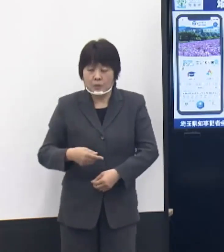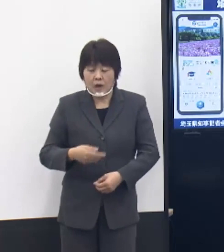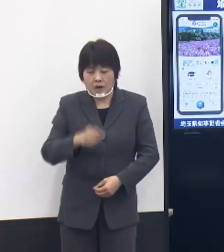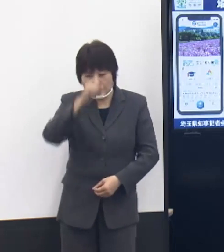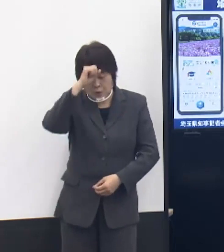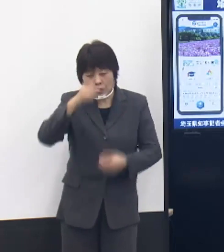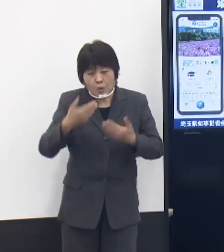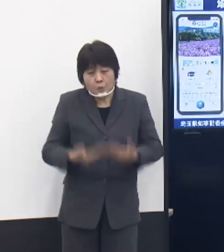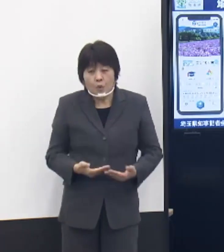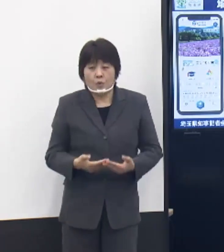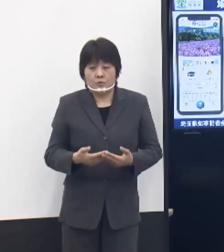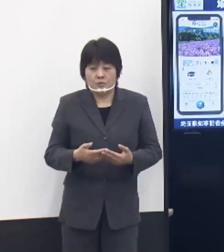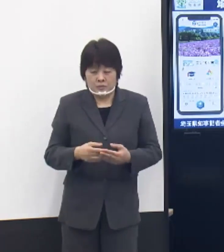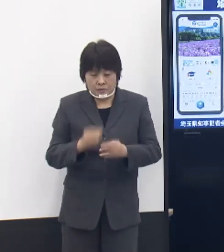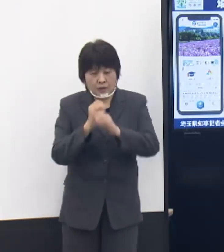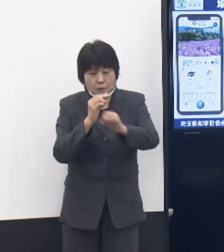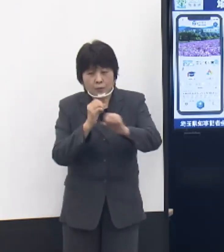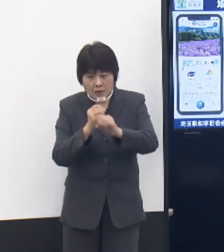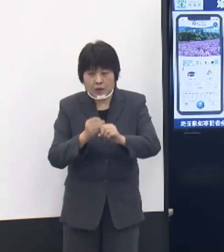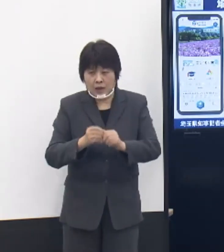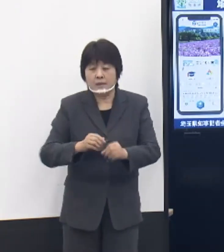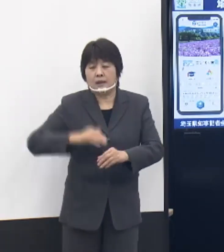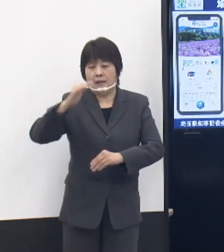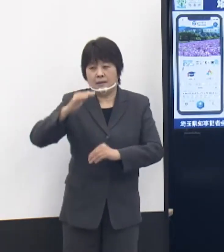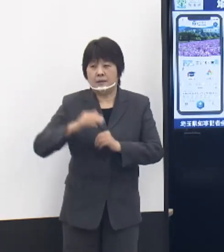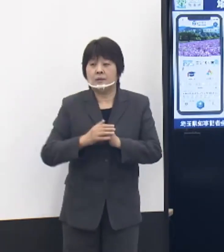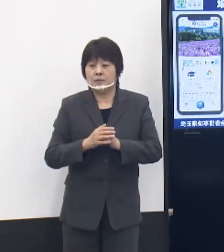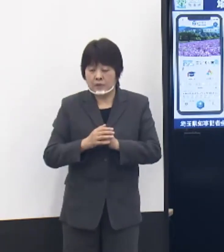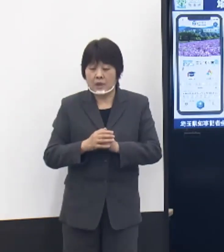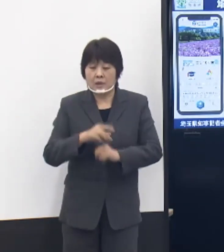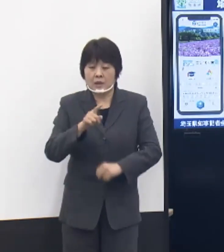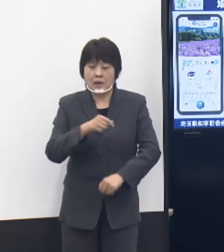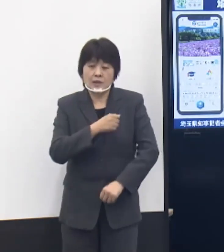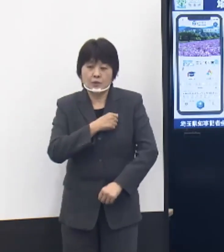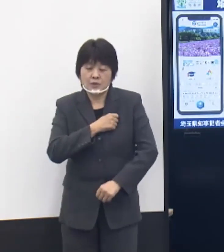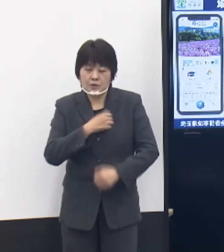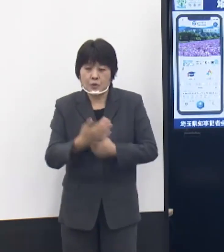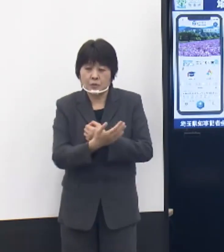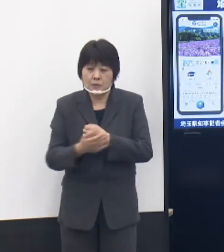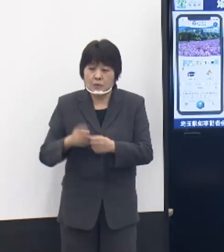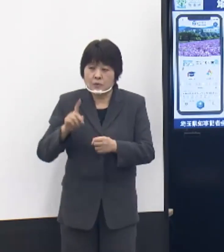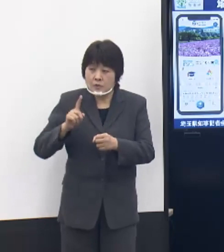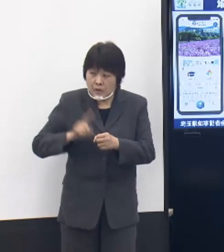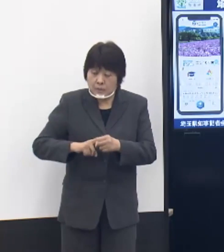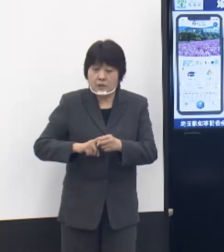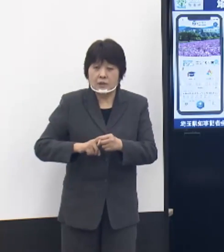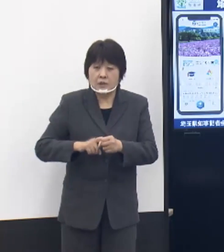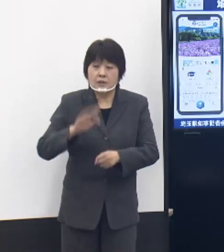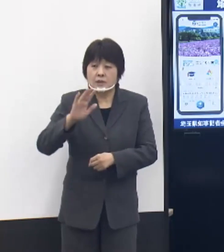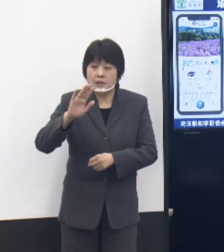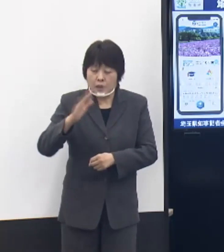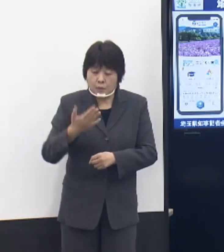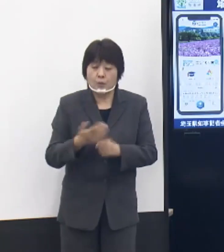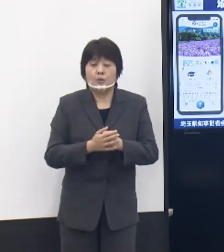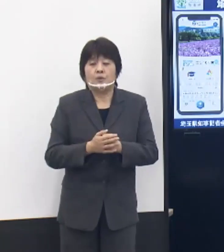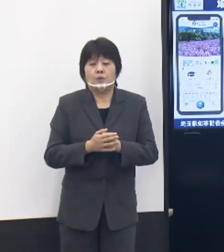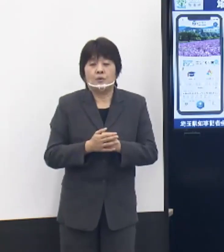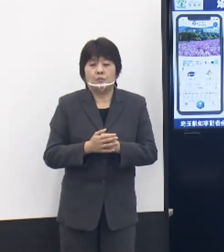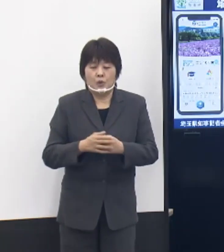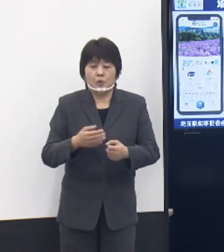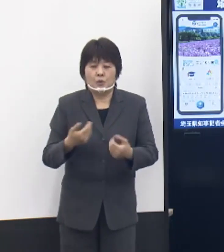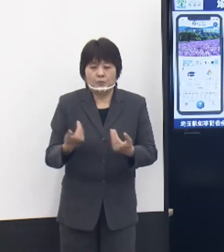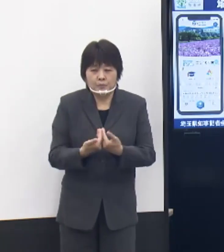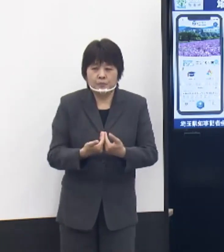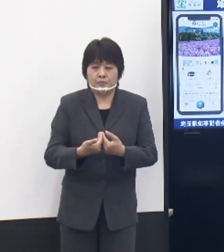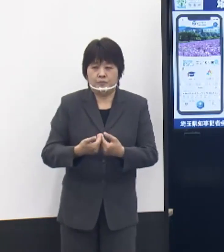思っていますので、少しでも人の命を守るために可能な、ただしそういったご批判